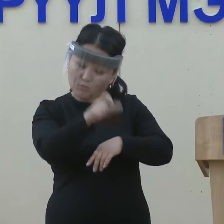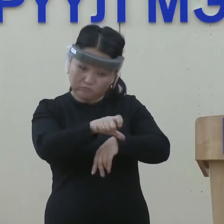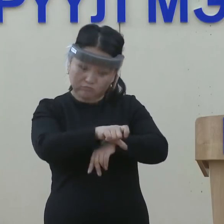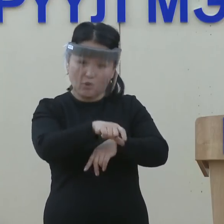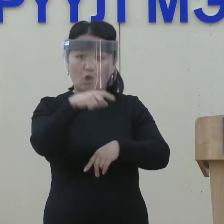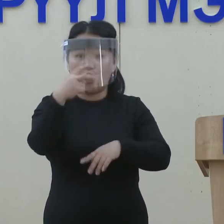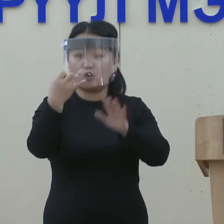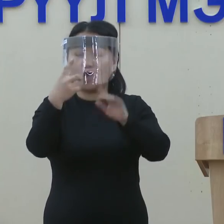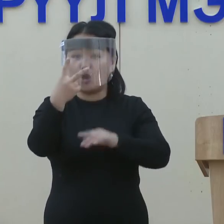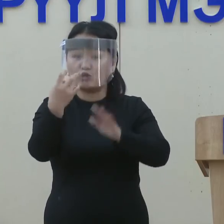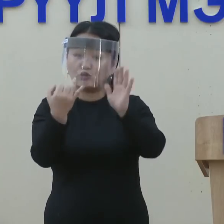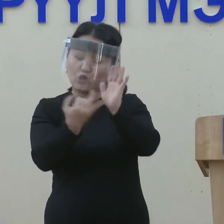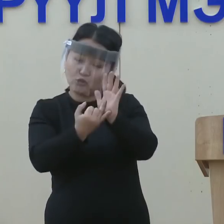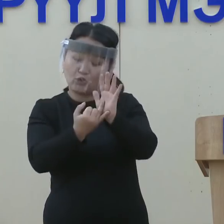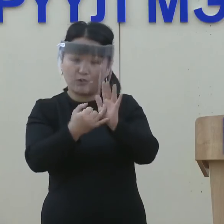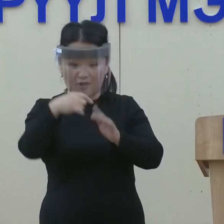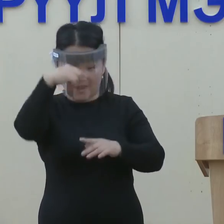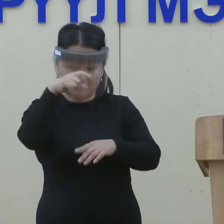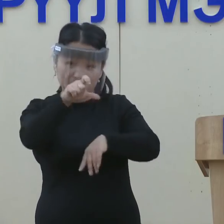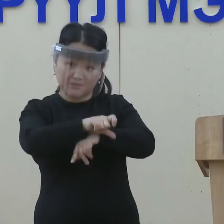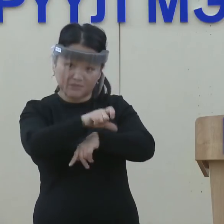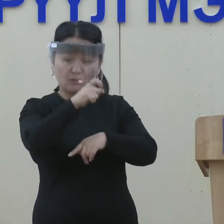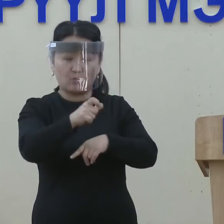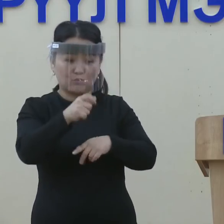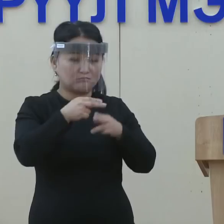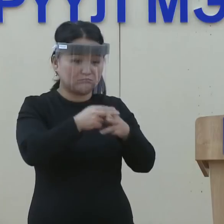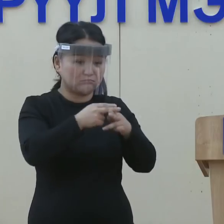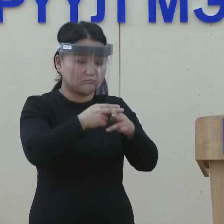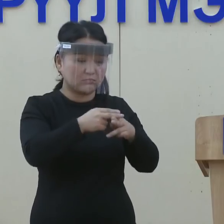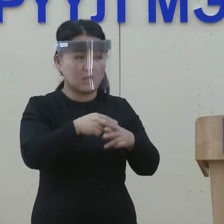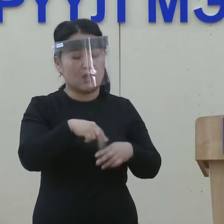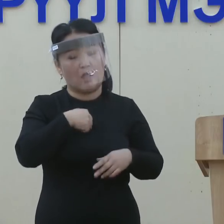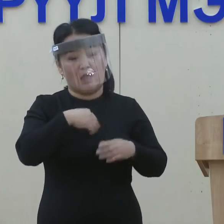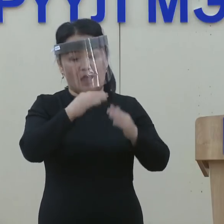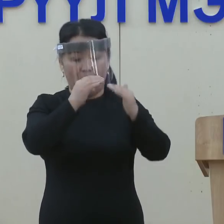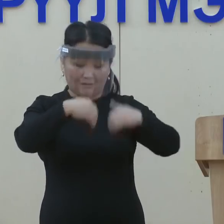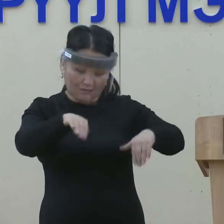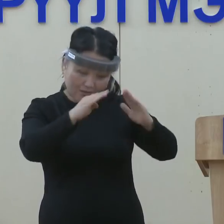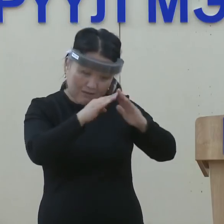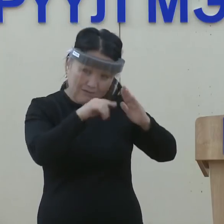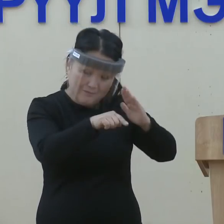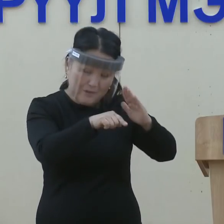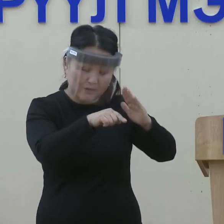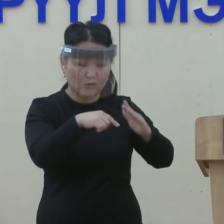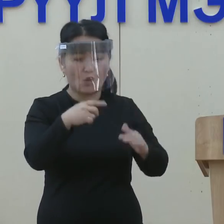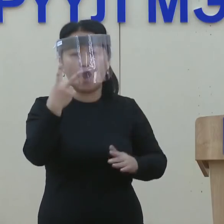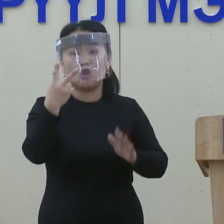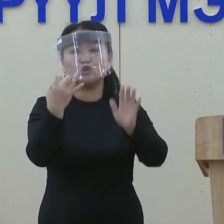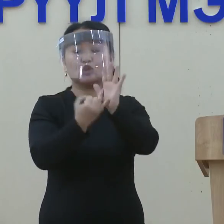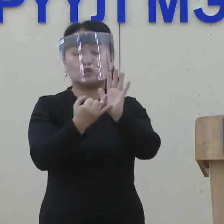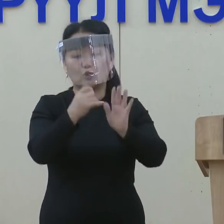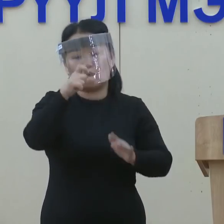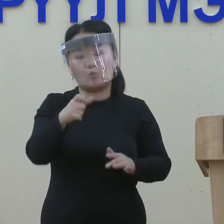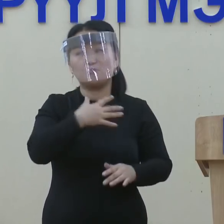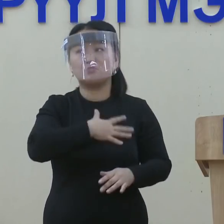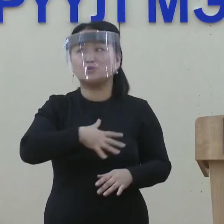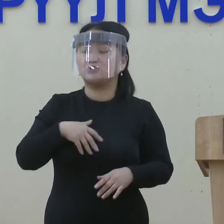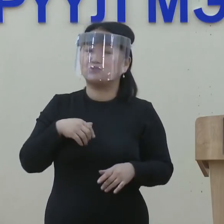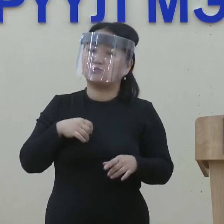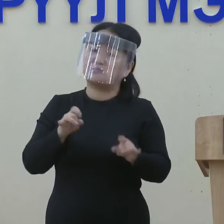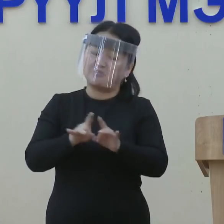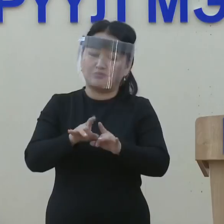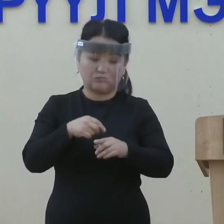бас зөвөр одоо илэрсэн 25 хүнд бол эмнэлгийн тусламж үйлчилгээ үзүүлсэн. За тэнд байгаа хүмүүсийн биеийн байдал хэвэн